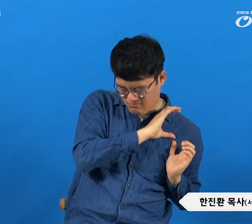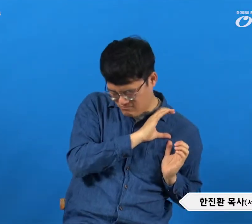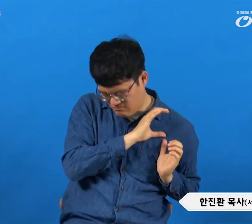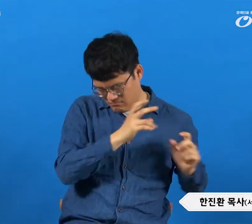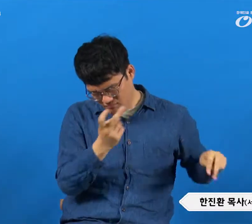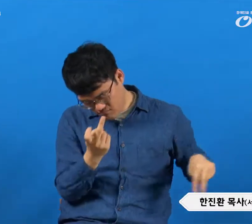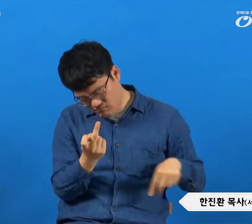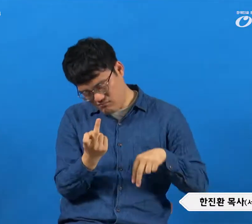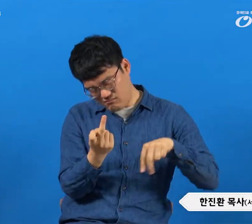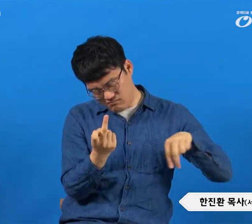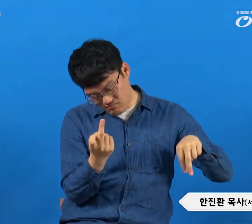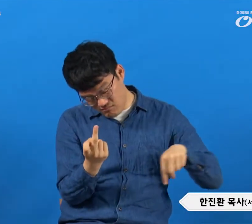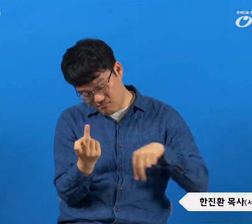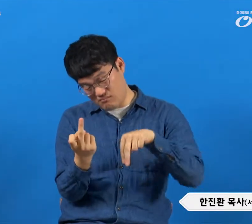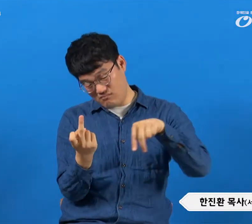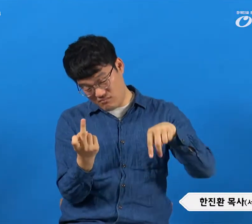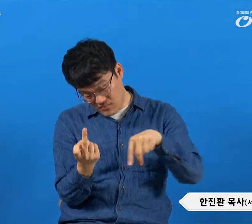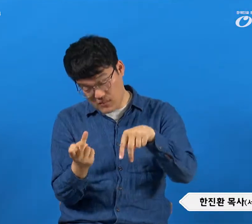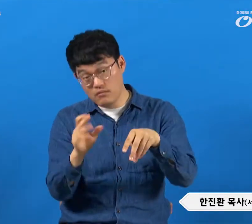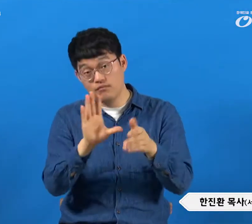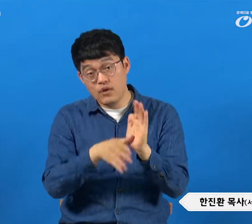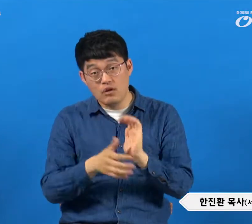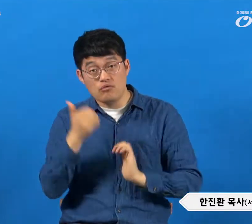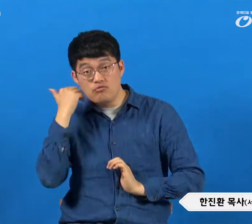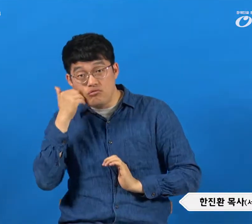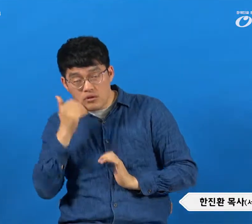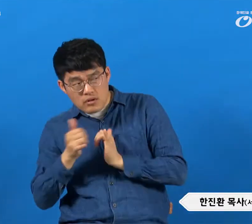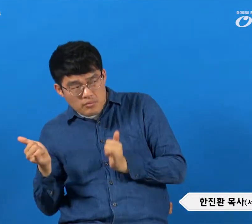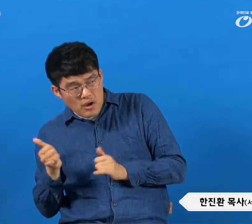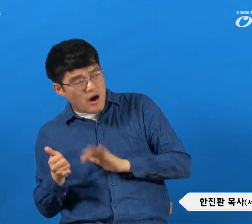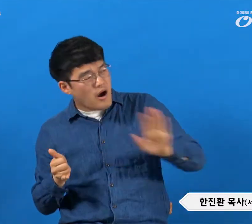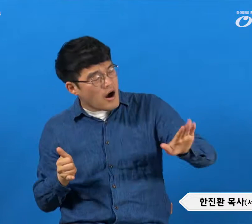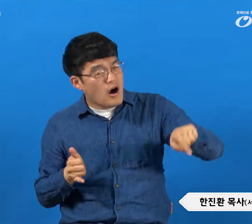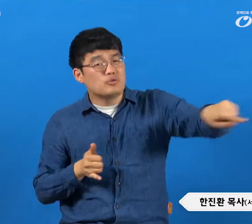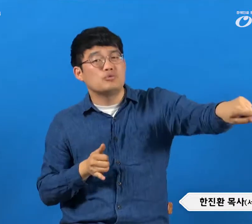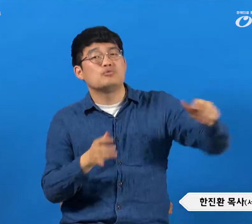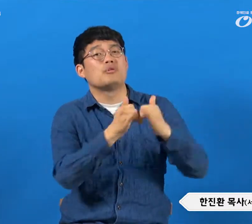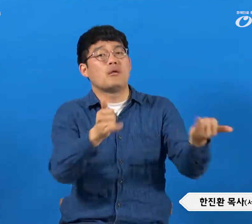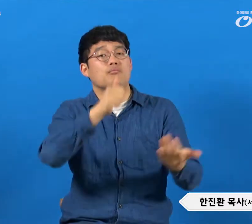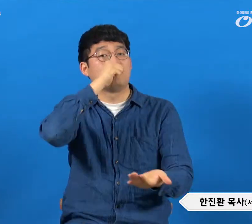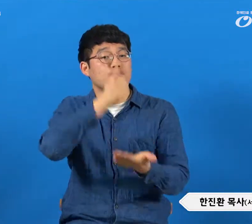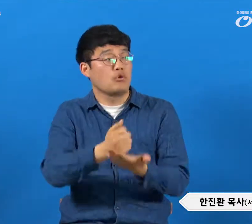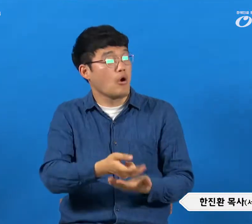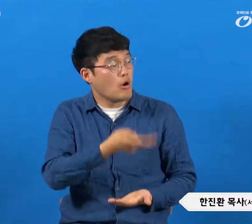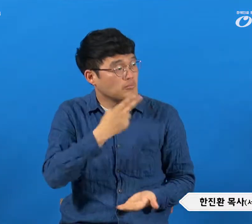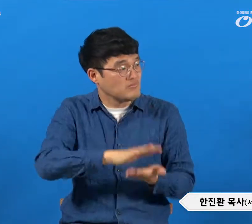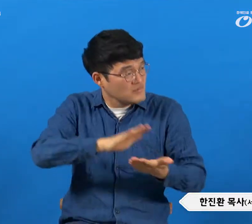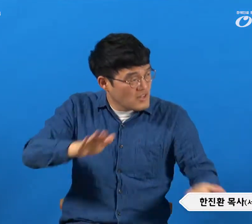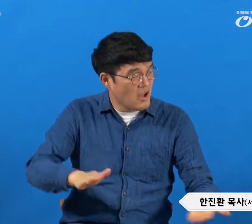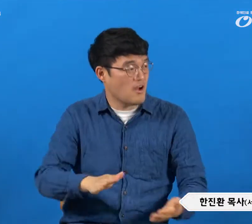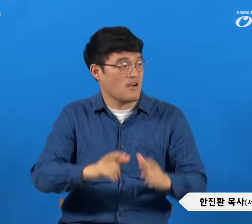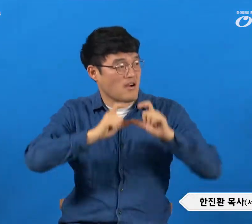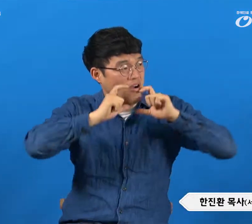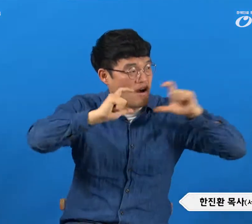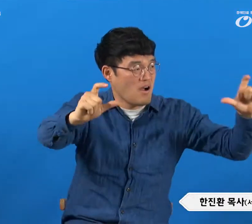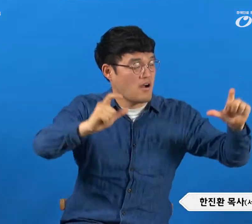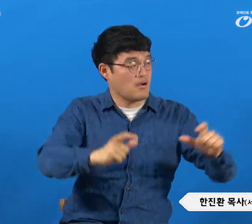가고 있는데 도중에서 군중 속에서 누가 뛰쳐나와가지고 아니요, 저 사람은 죄가